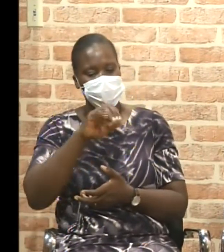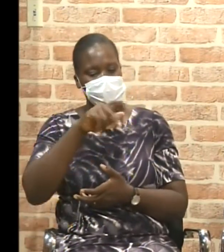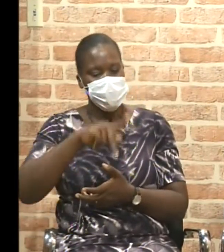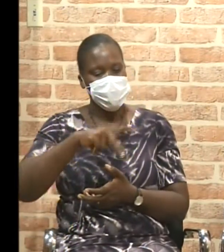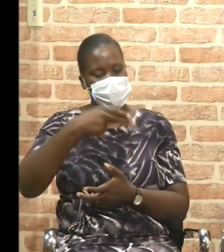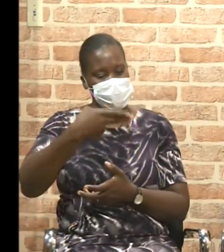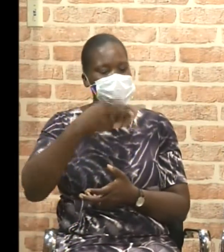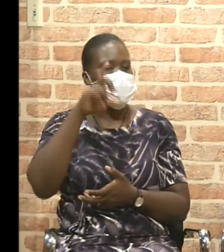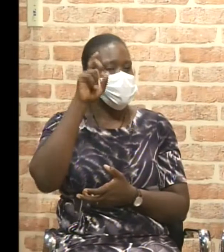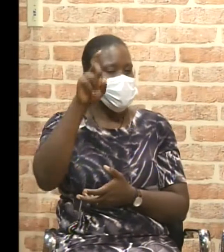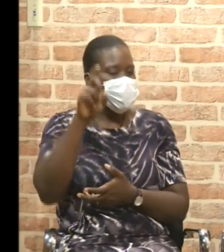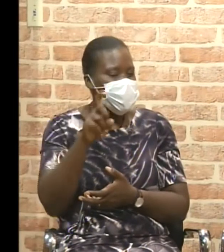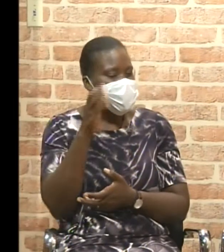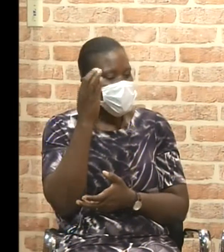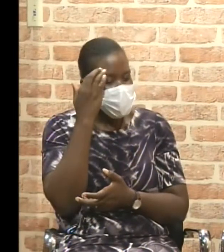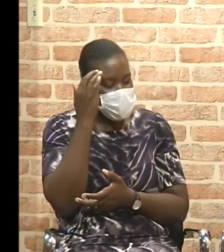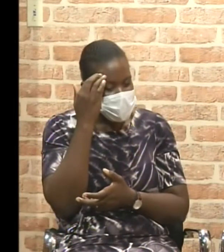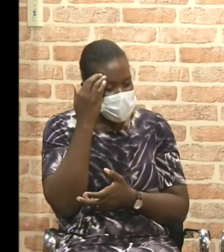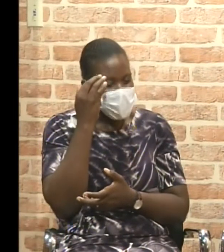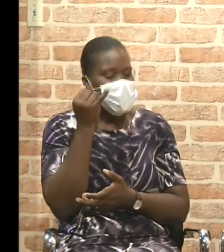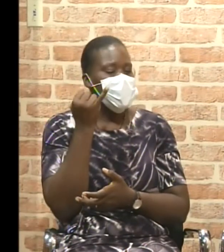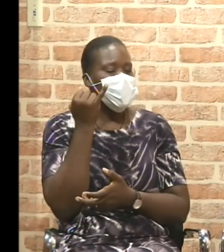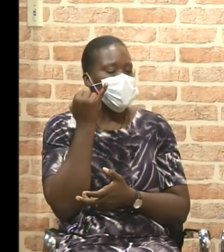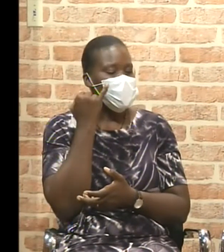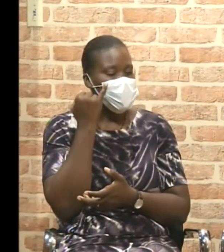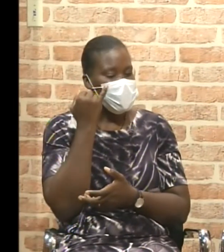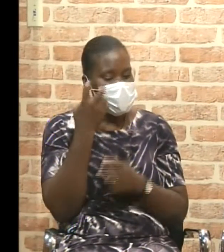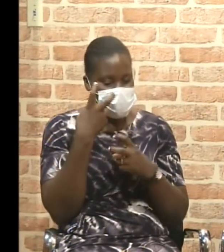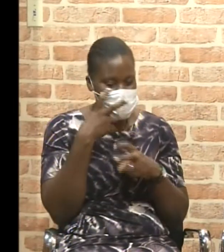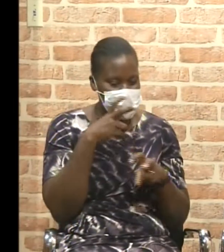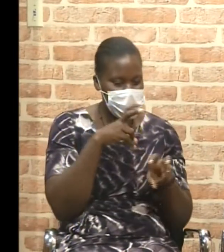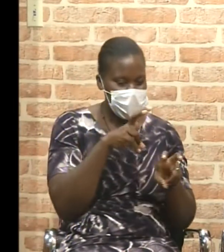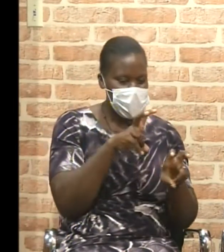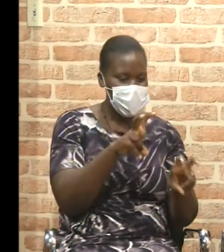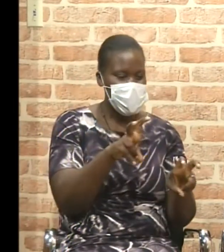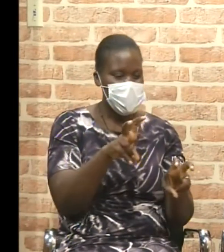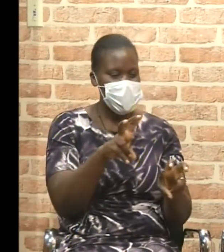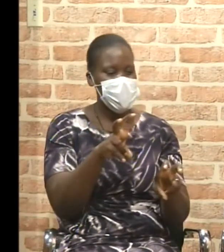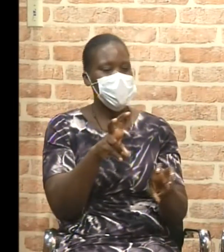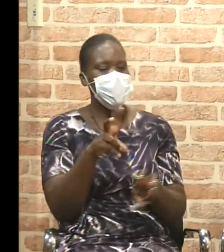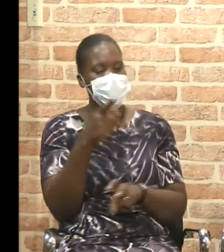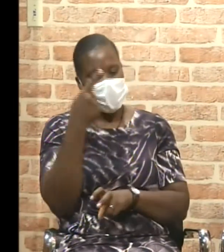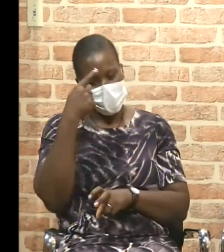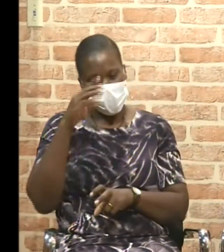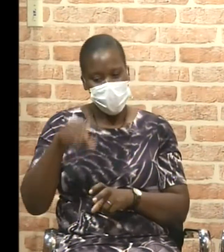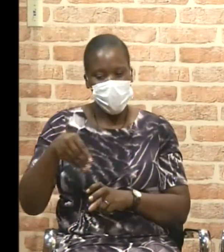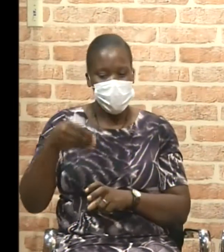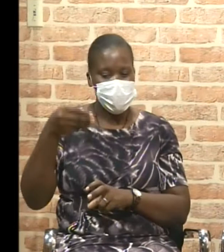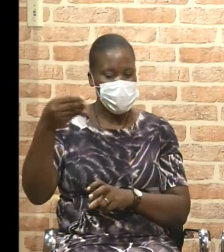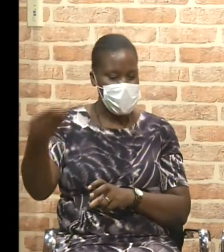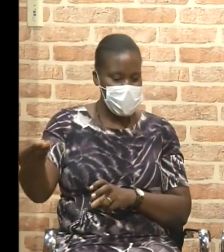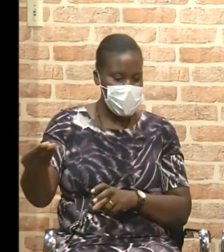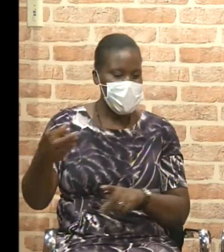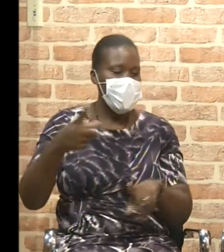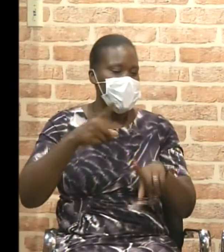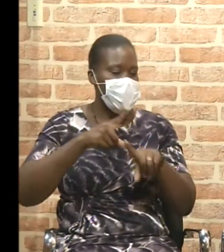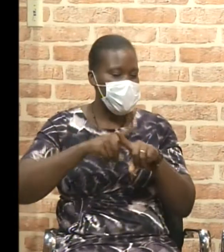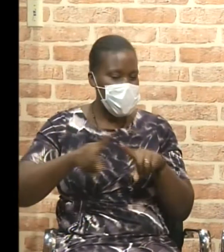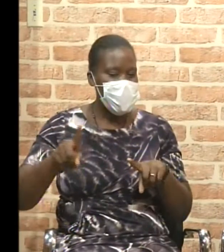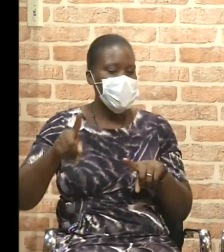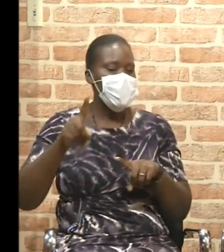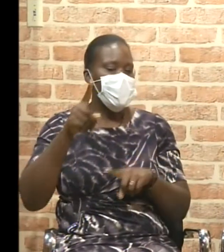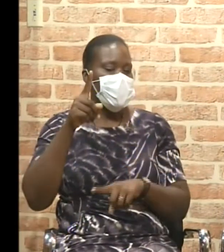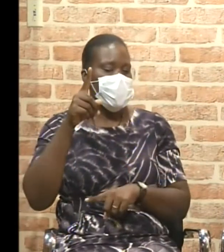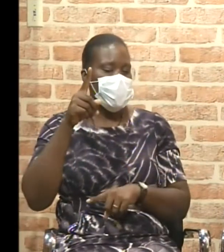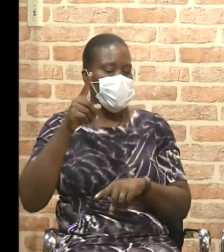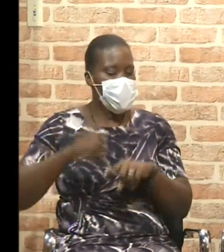là, au besoin qu'on a, s'il est vrai que nous avons gardé la possibilité dans les subventions pour nous faire des subventions, mais ce n'est pas de bail que nous venons à